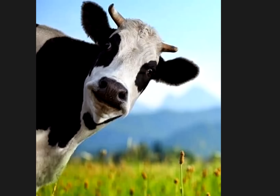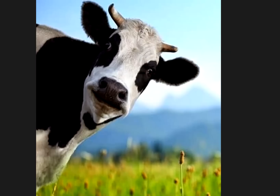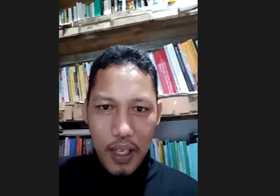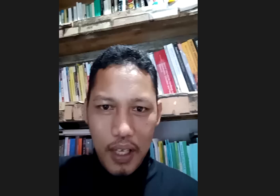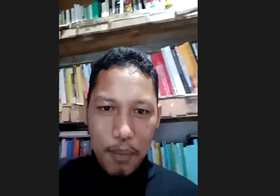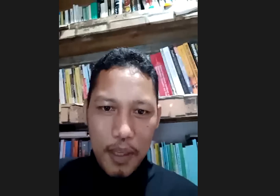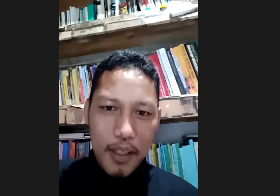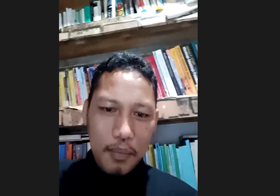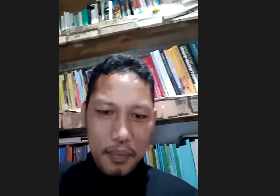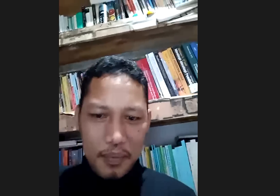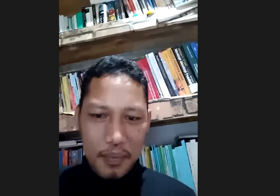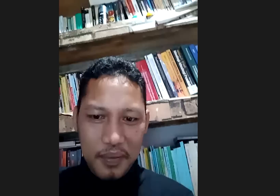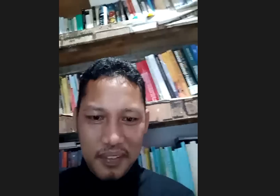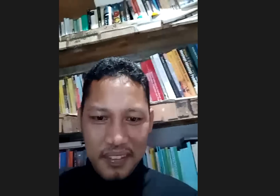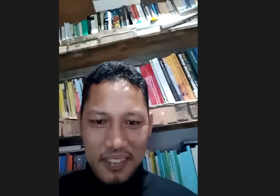Mana Pak Salim?